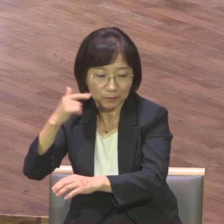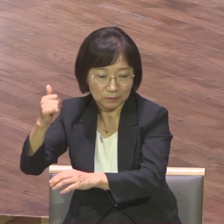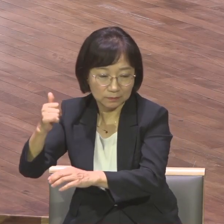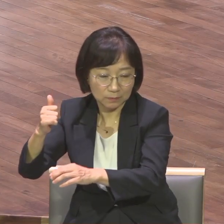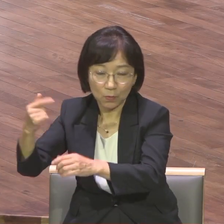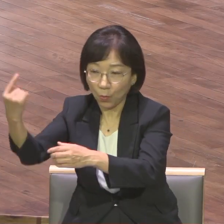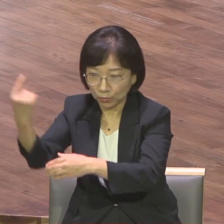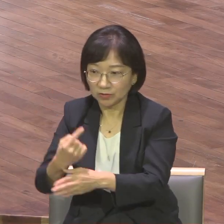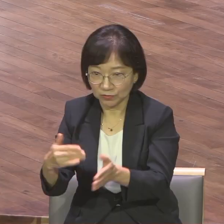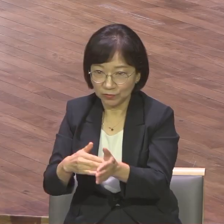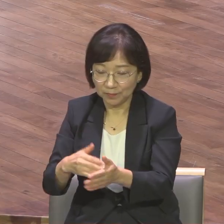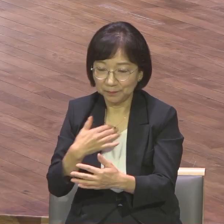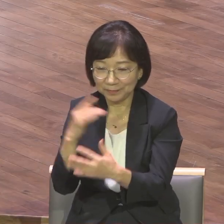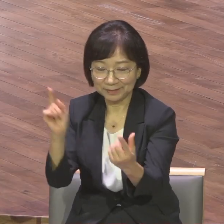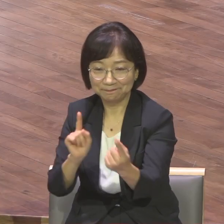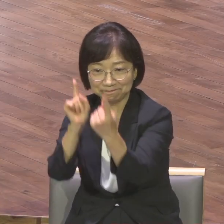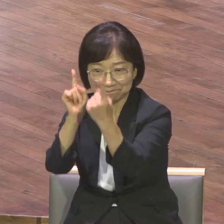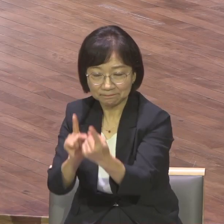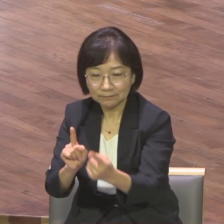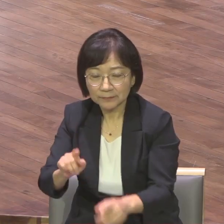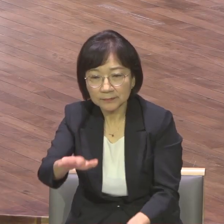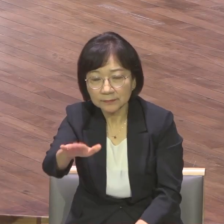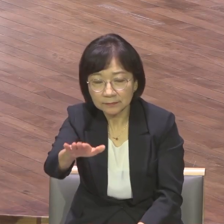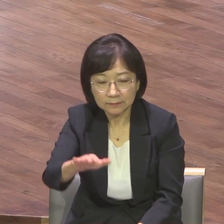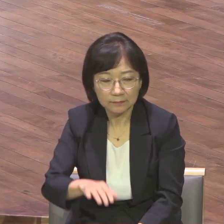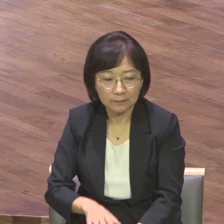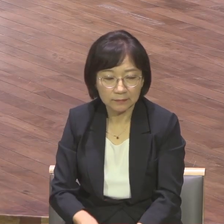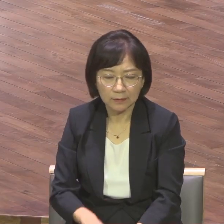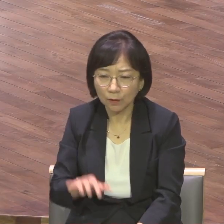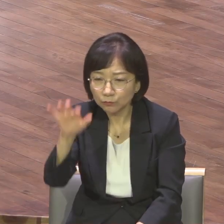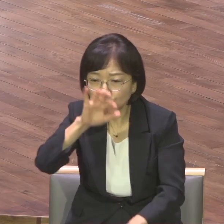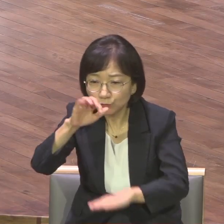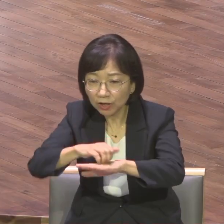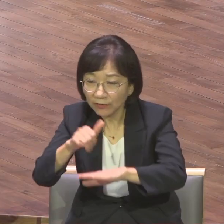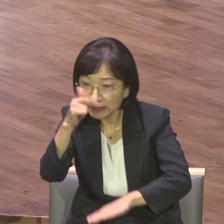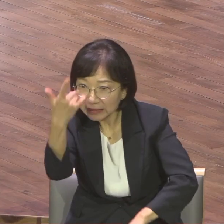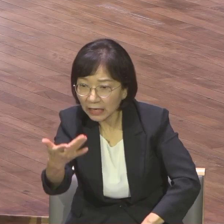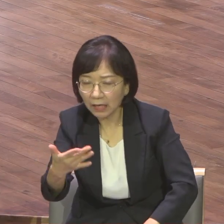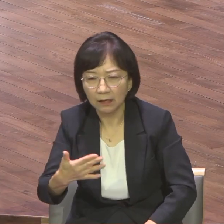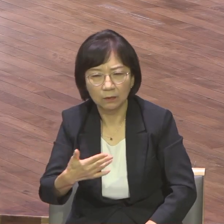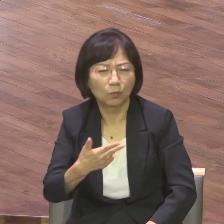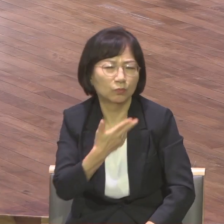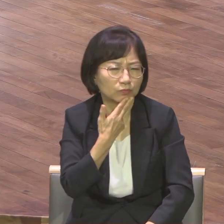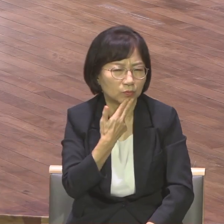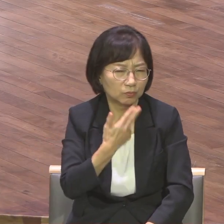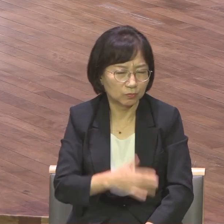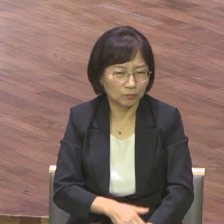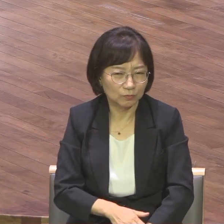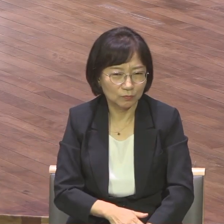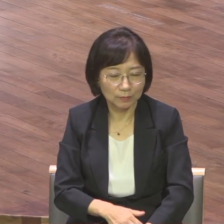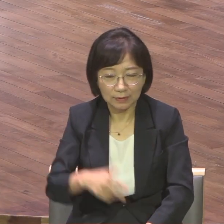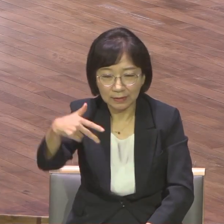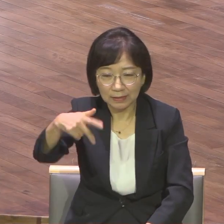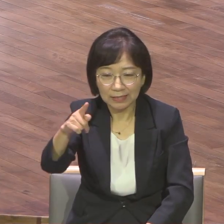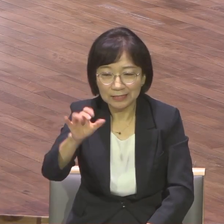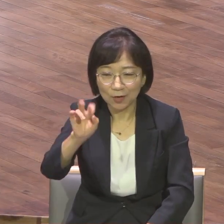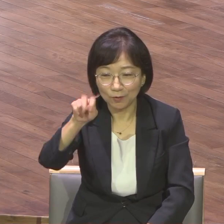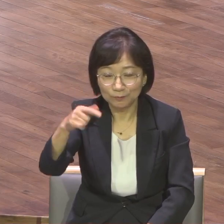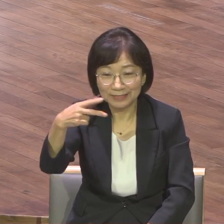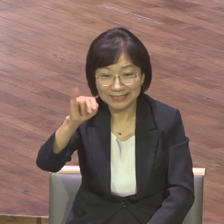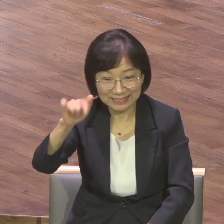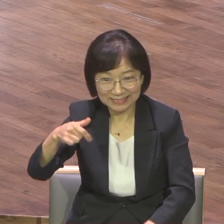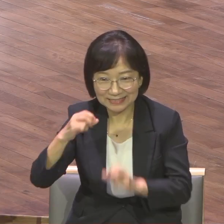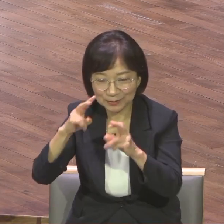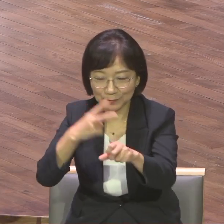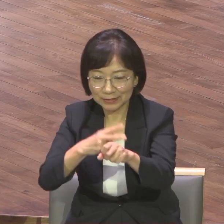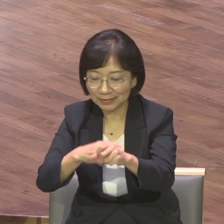천만 대가 했거든요. 저 목사님이 훈련받는 안 받았어요. 우리 정무지 선교사님 연결돼서 왔는데